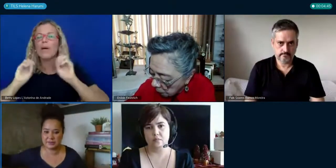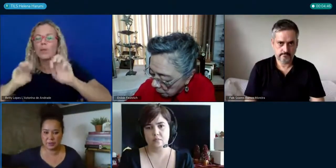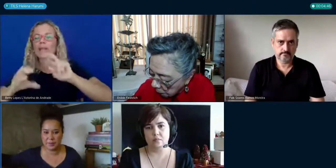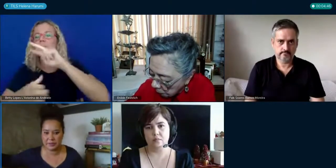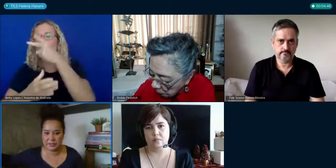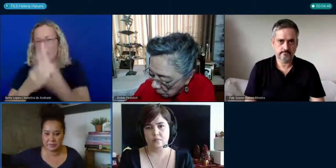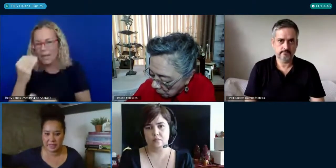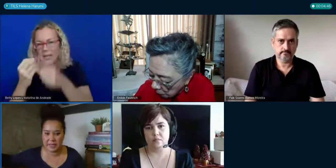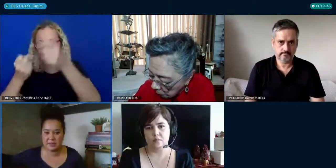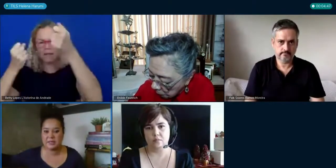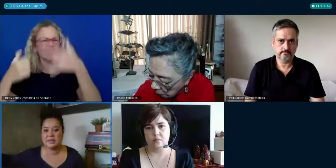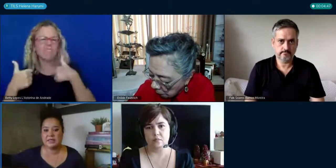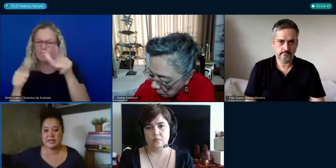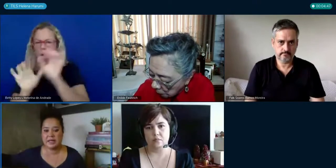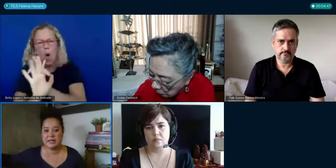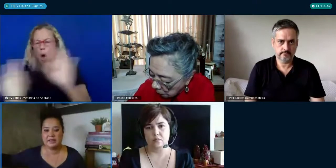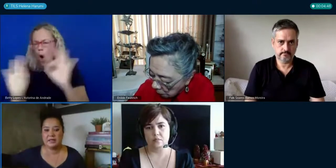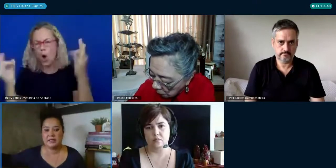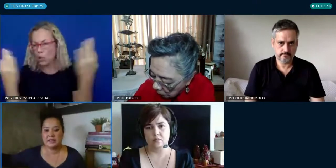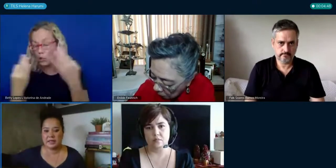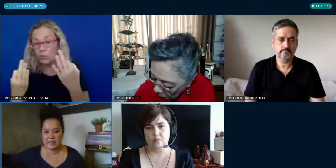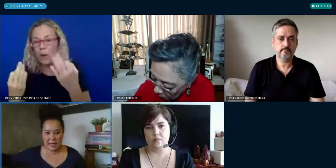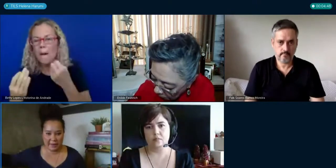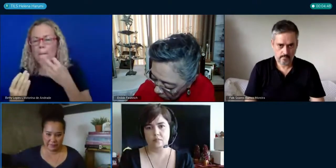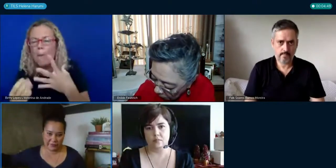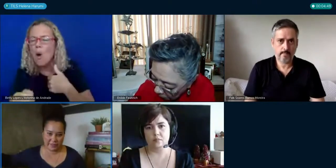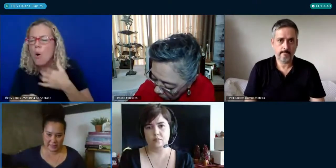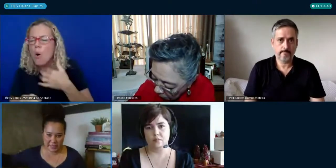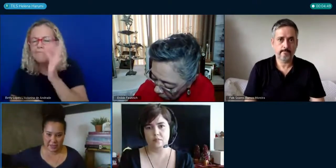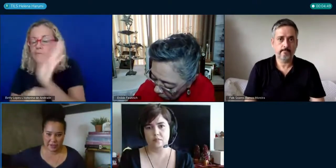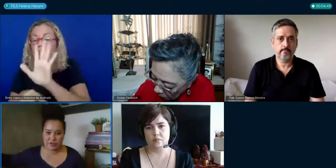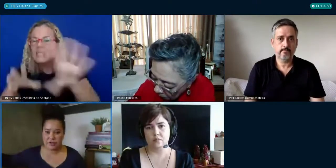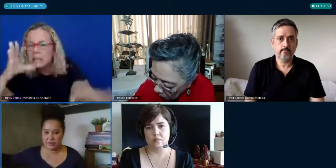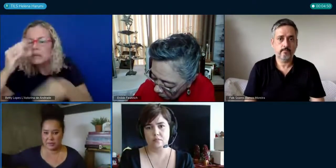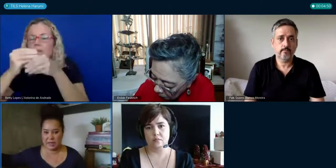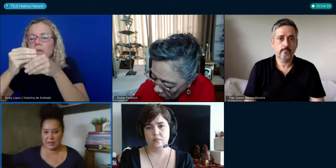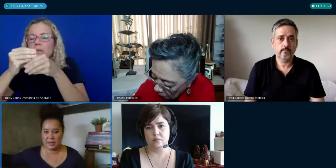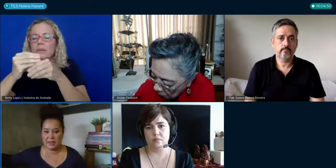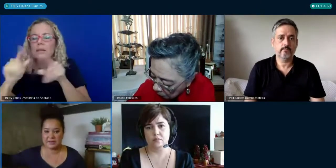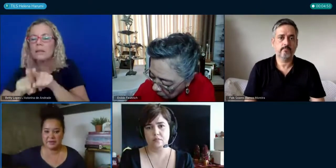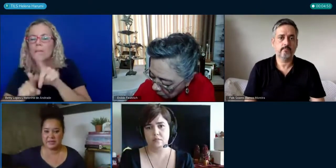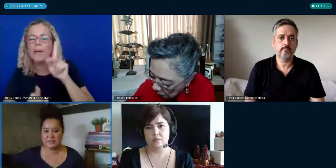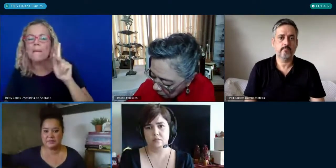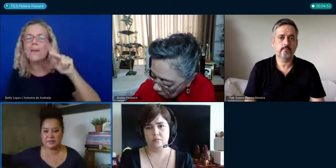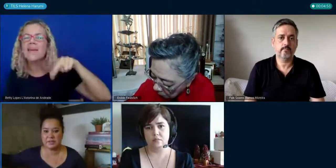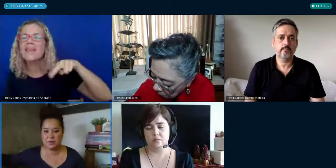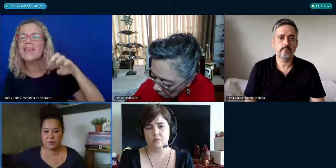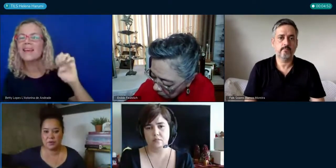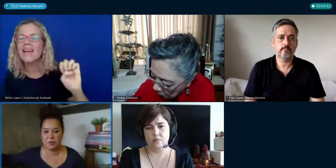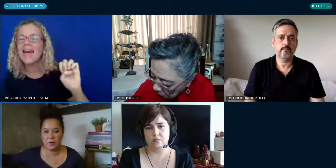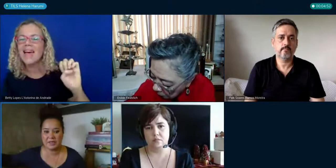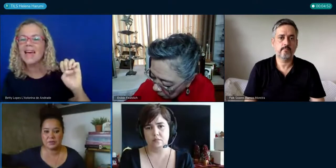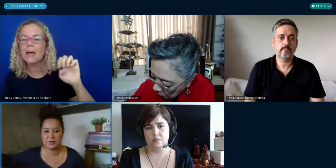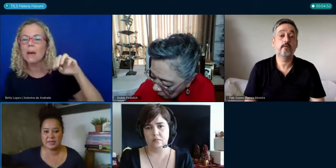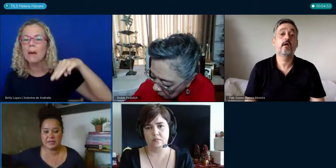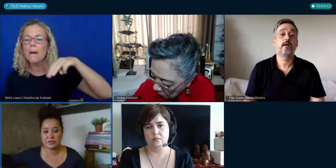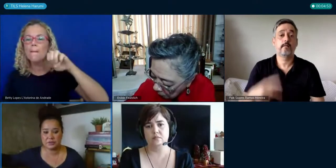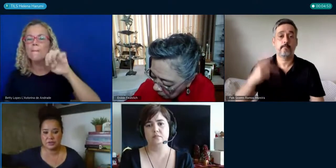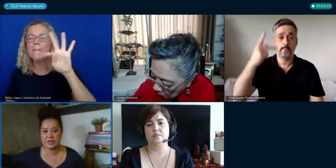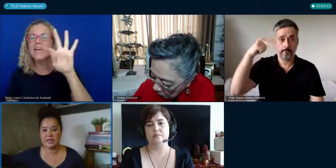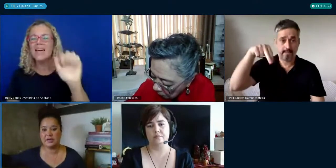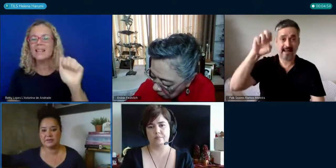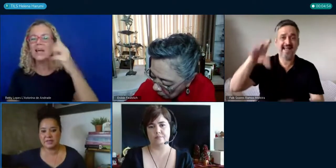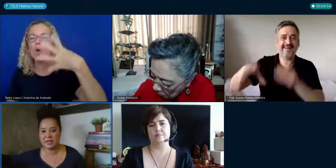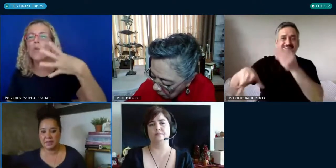10.436, o decreto 5626, né? E foi excelente as referências que você colocou, mas eu gostaria